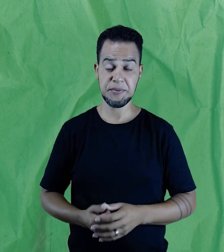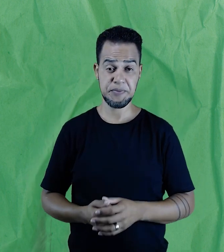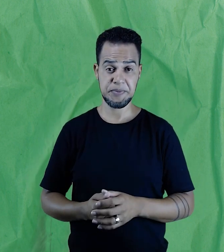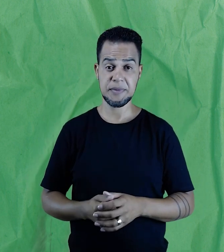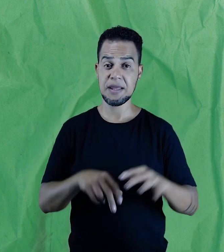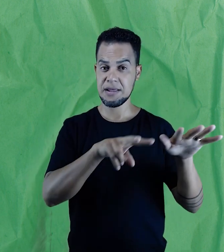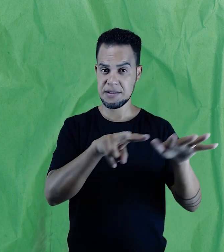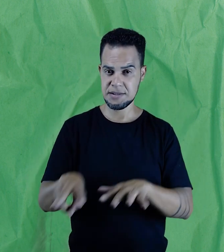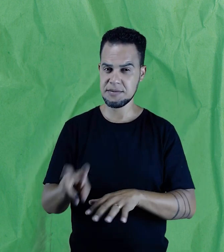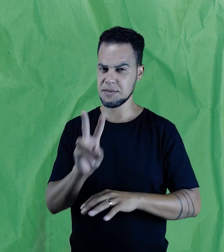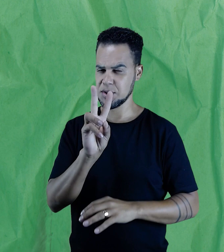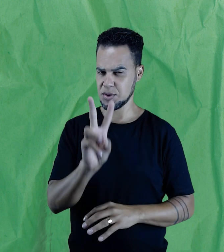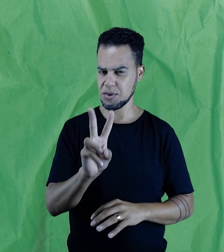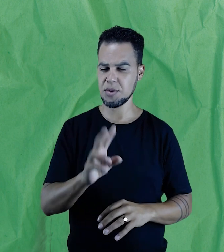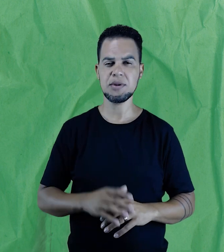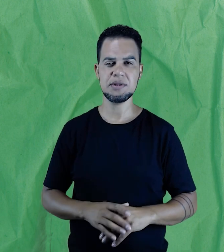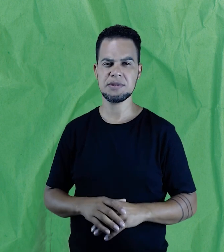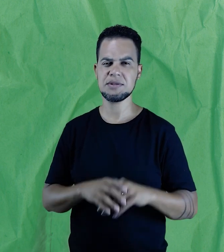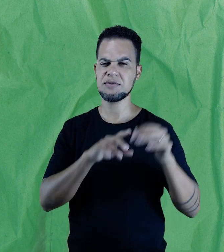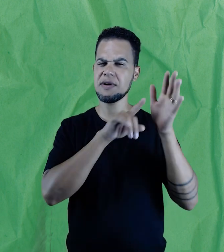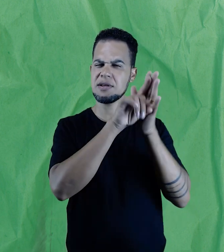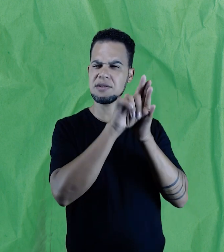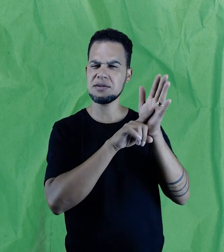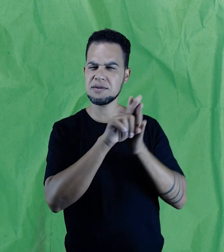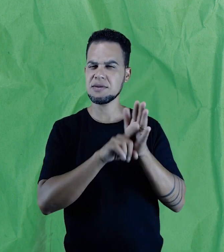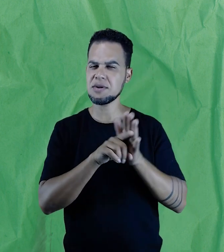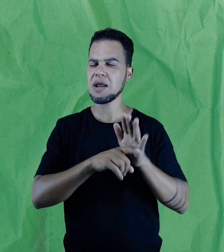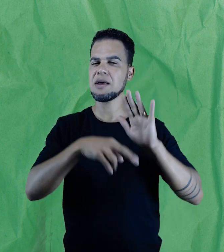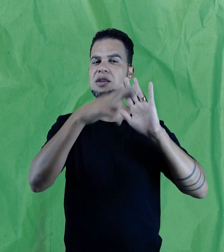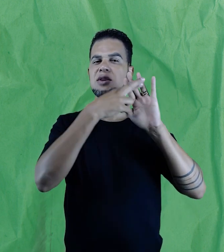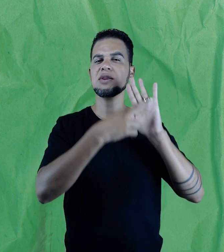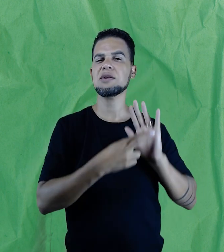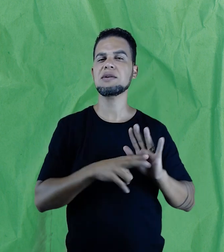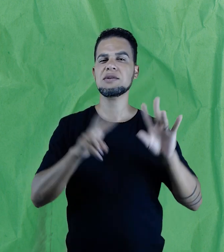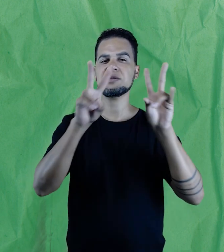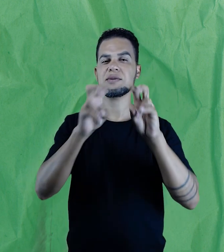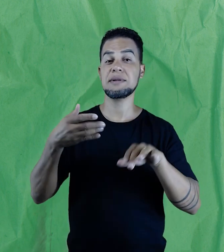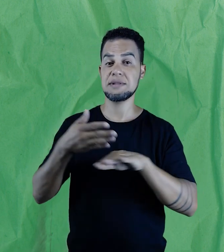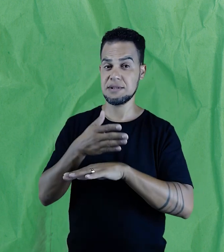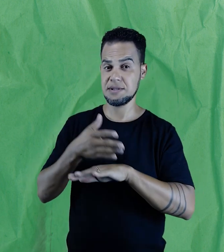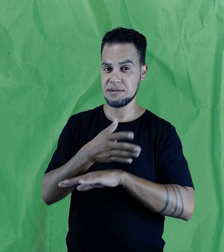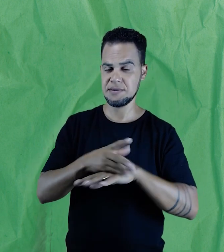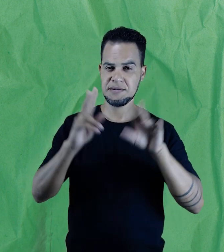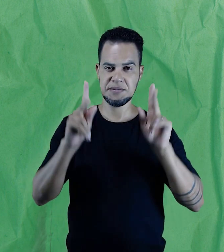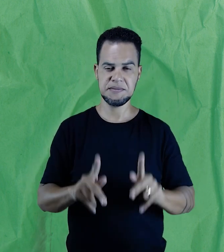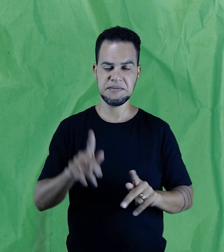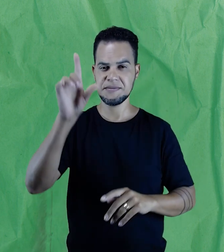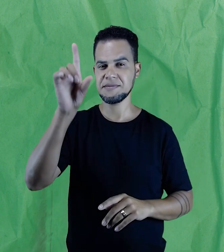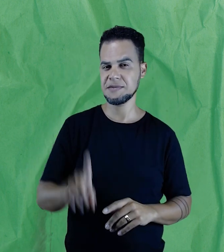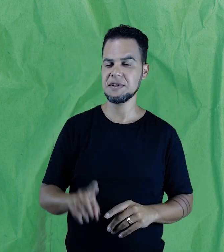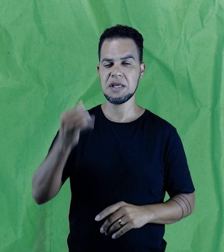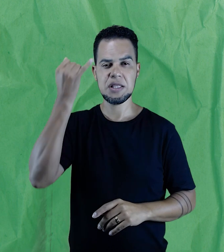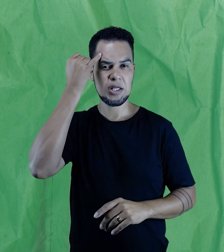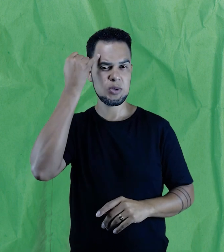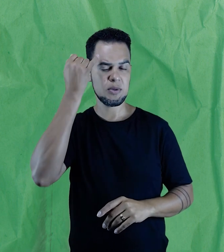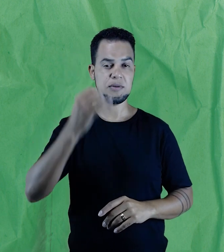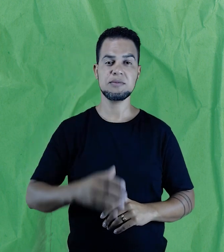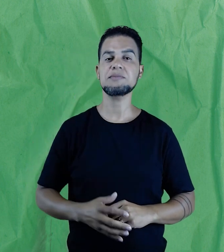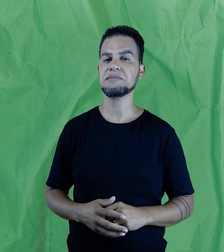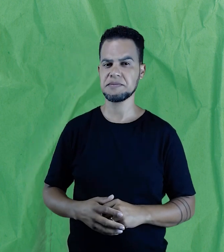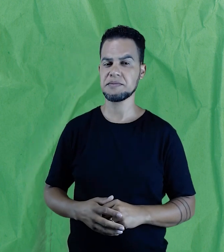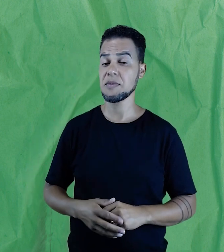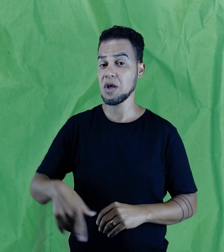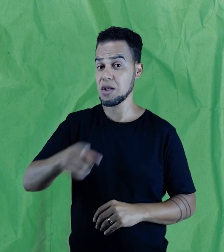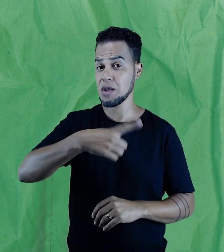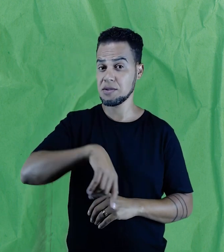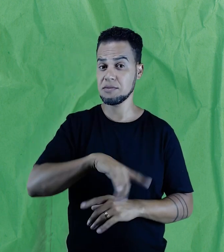semana 2, você irá explorar os padrões e normas sobre acessibilidade para a pessoa com deficiência intelectual.